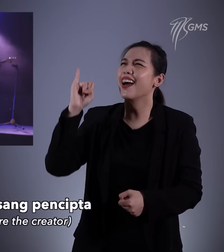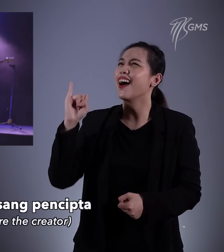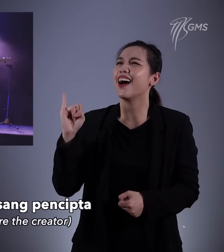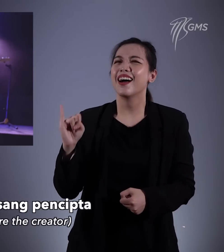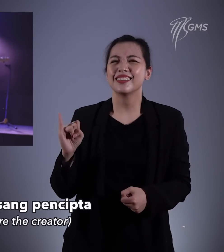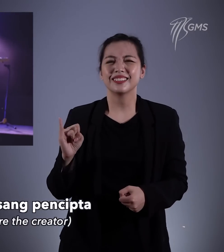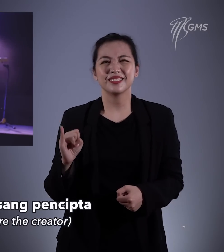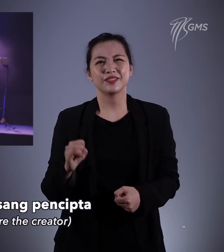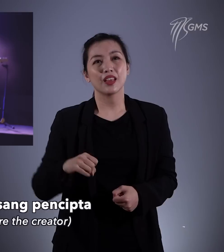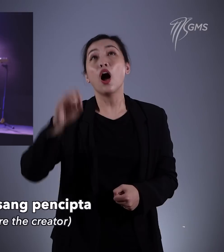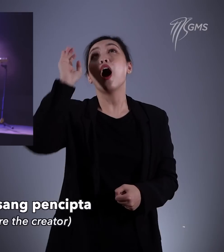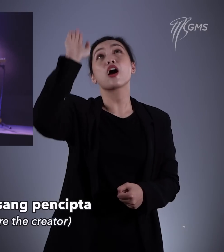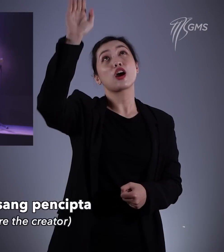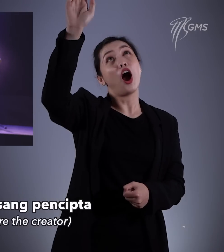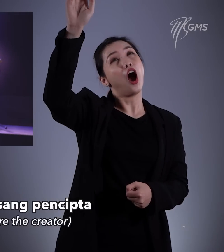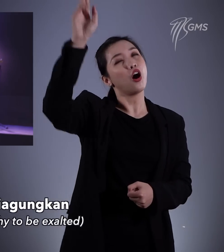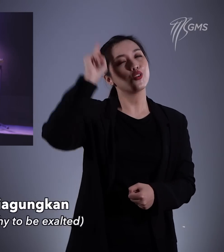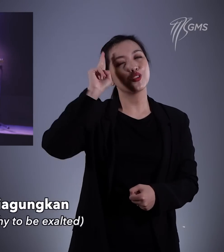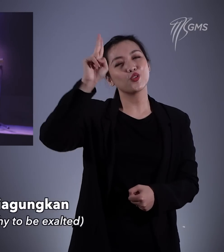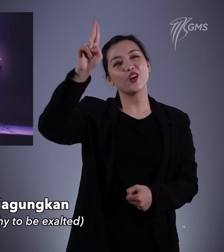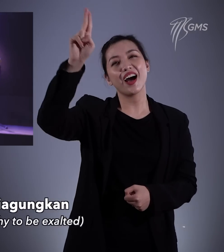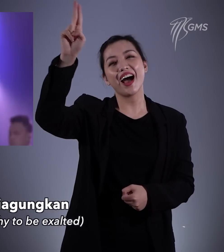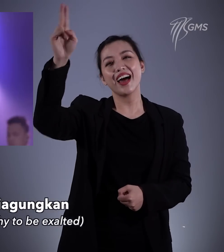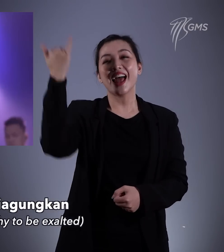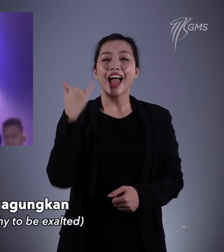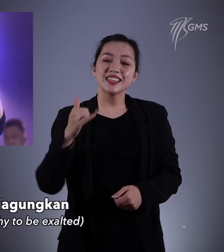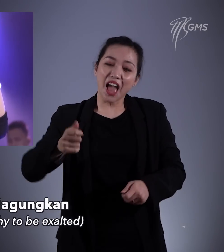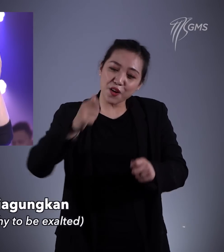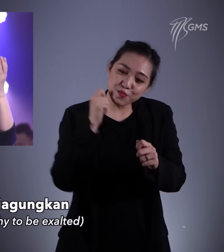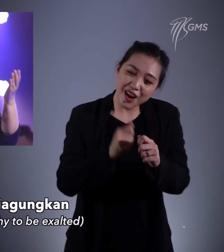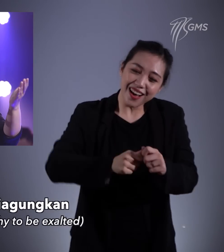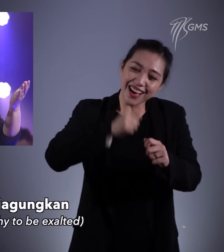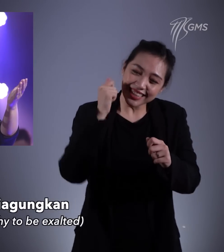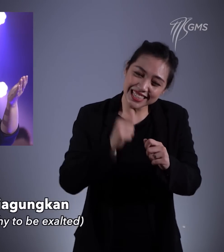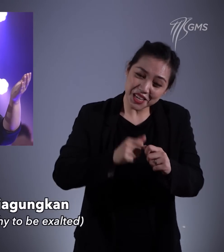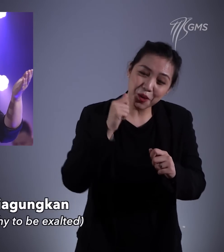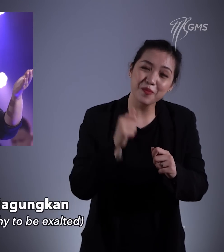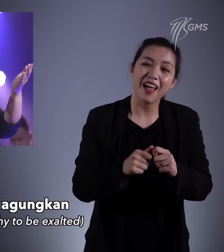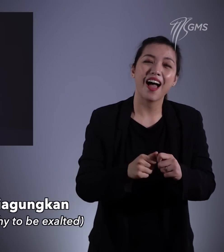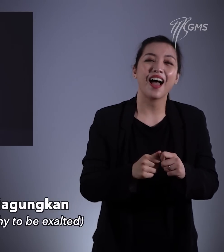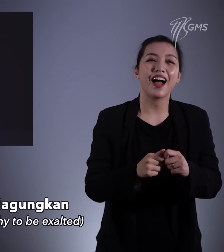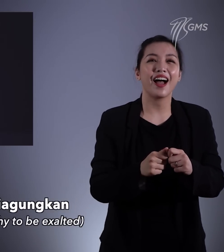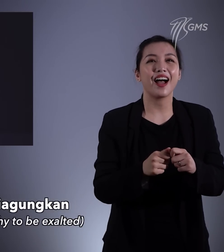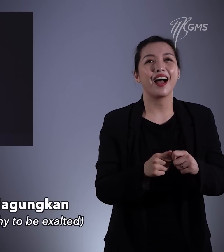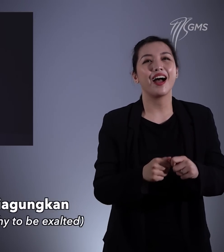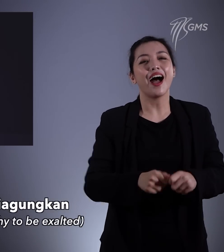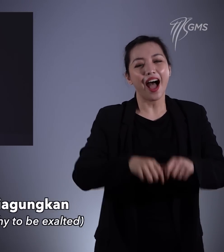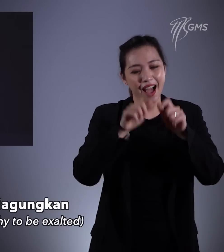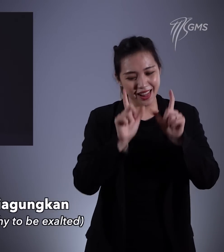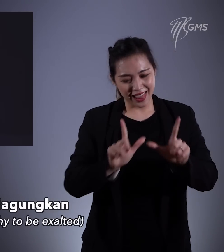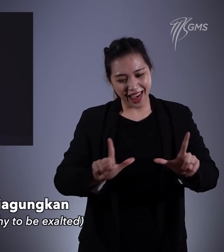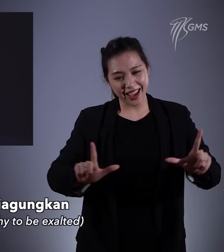ternilai. Engkau Tuhan, Sang Pencipta,